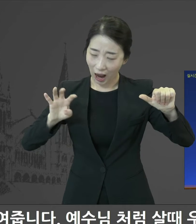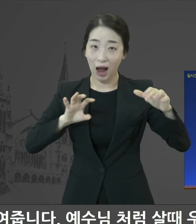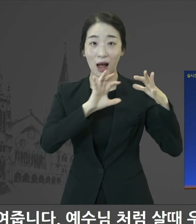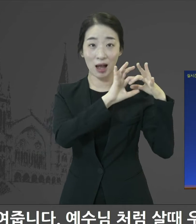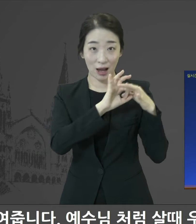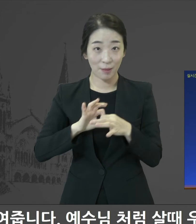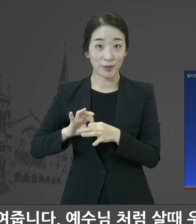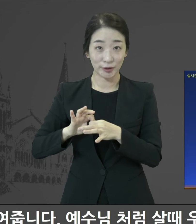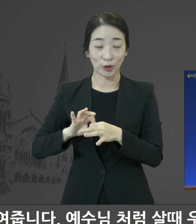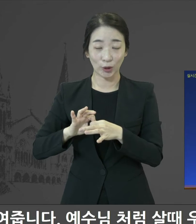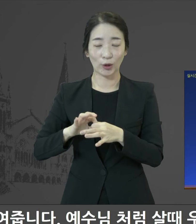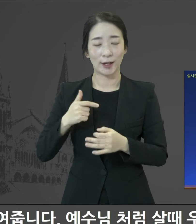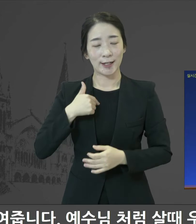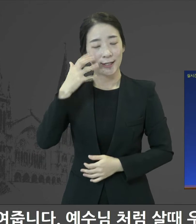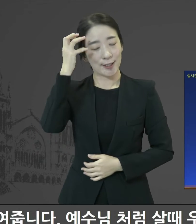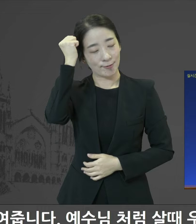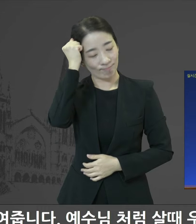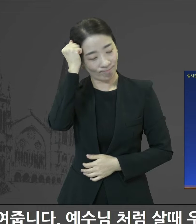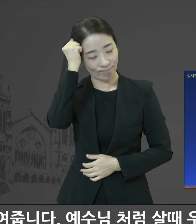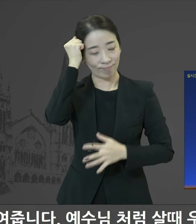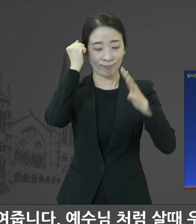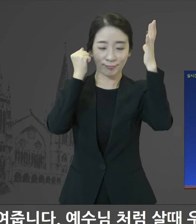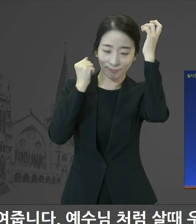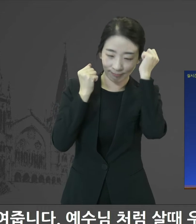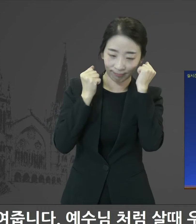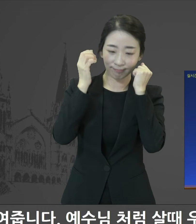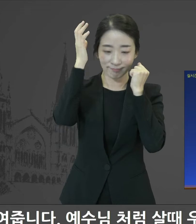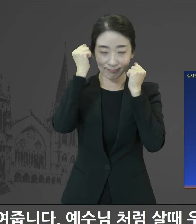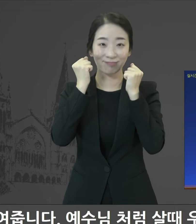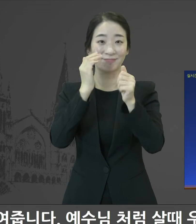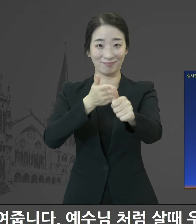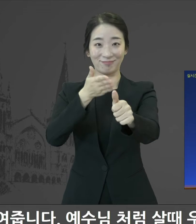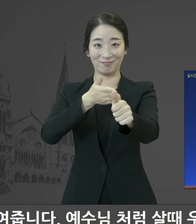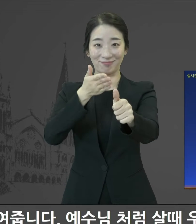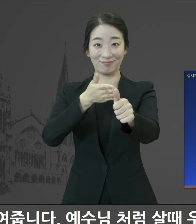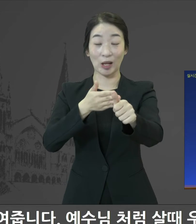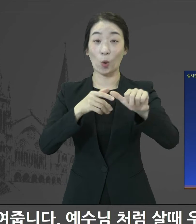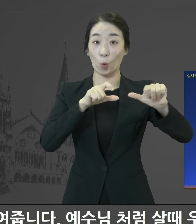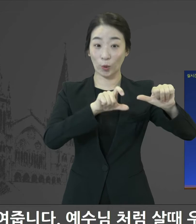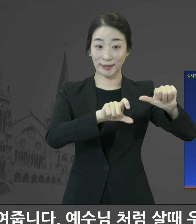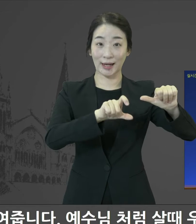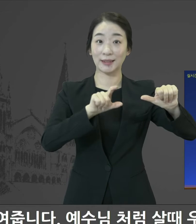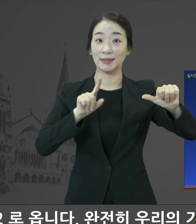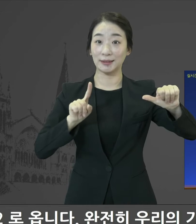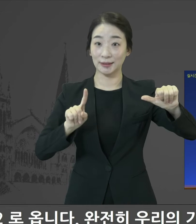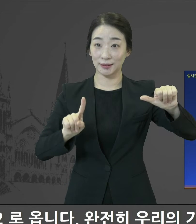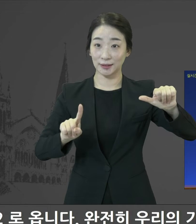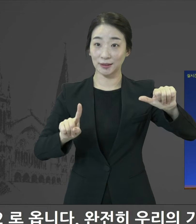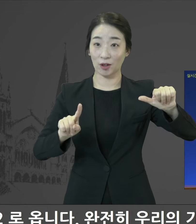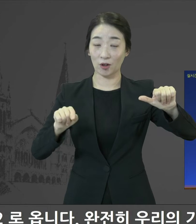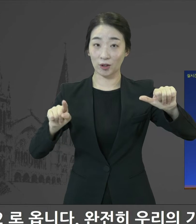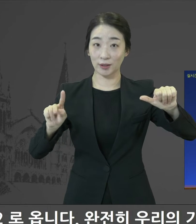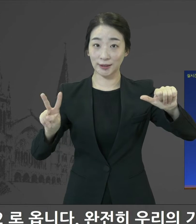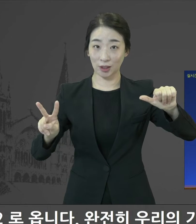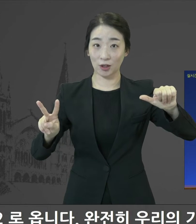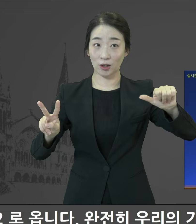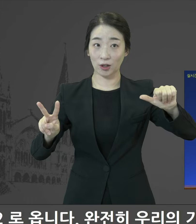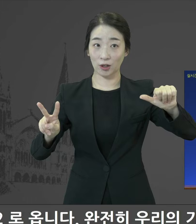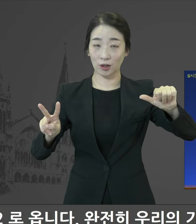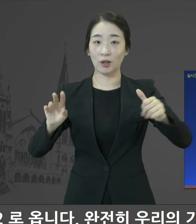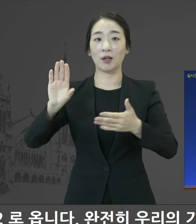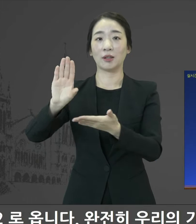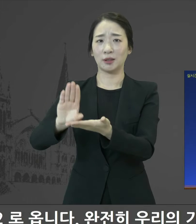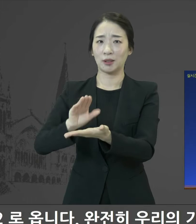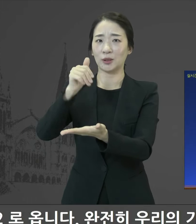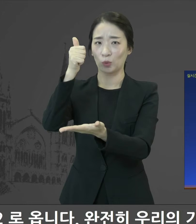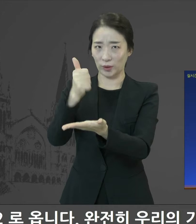속에 암송되어 줄 수 있기를 기대합니다. 자, 5절 제가 다시 읽어드릴게요. 여호와께서 그리스도께서